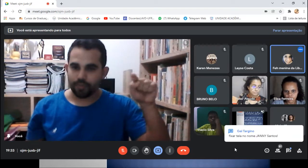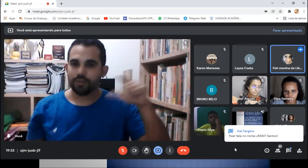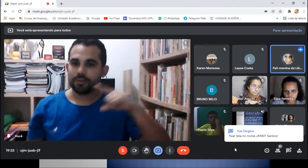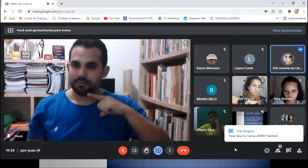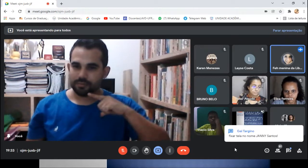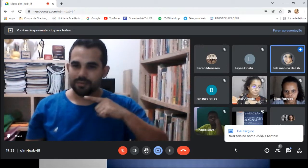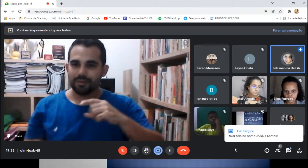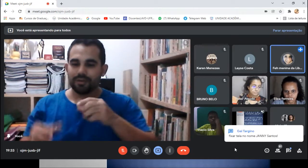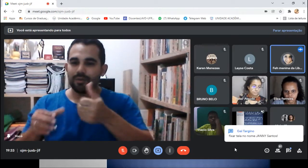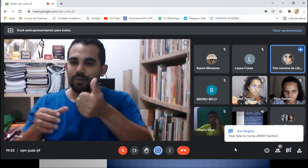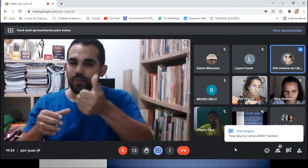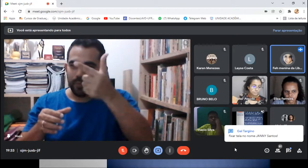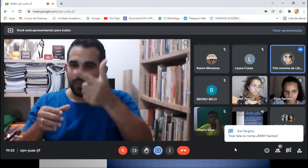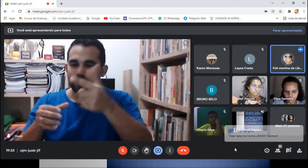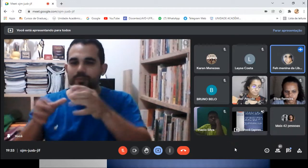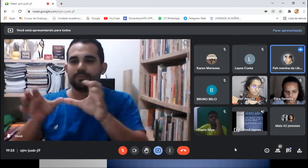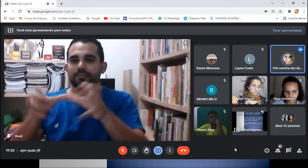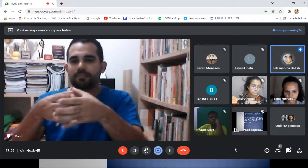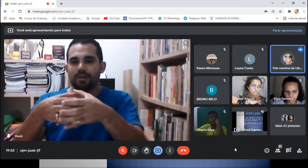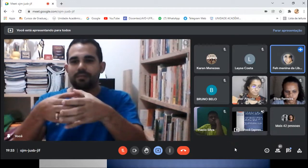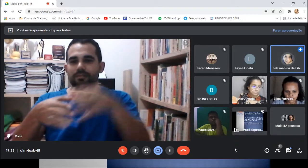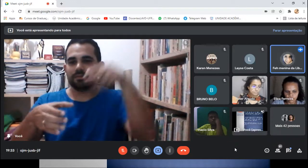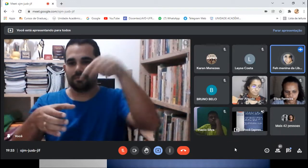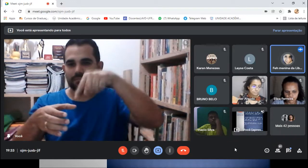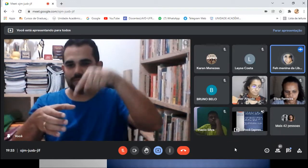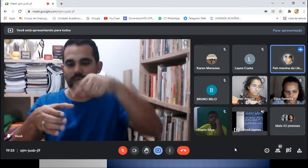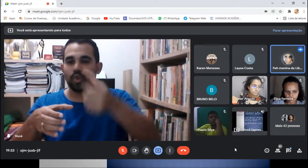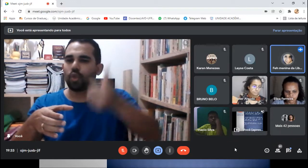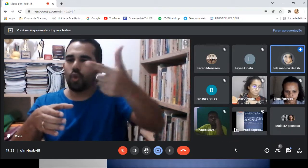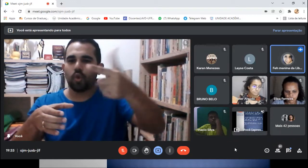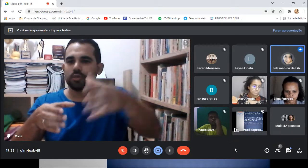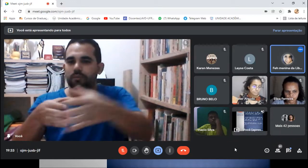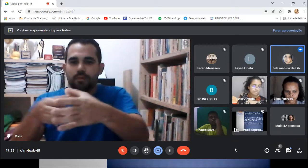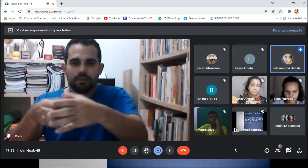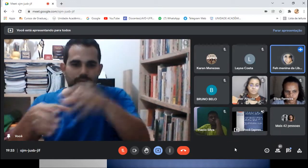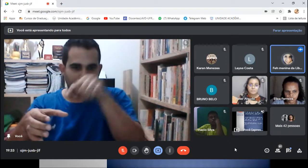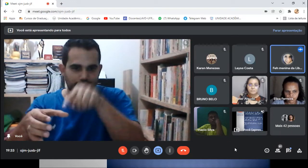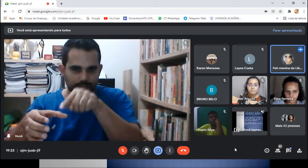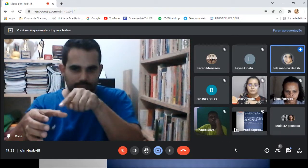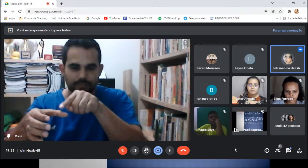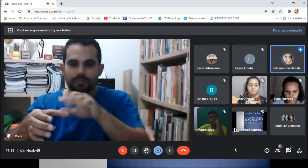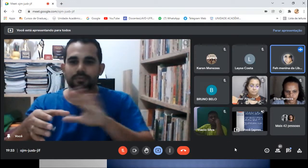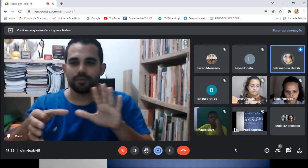Também retrata outro conceito, né? A constelação, que tem os 12 signos, né, que estão